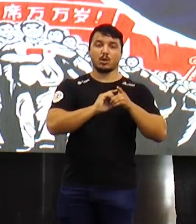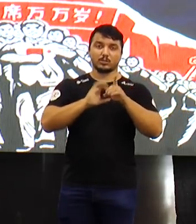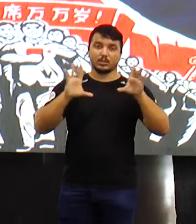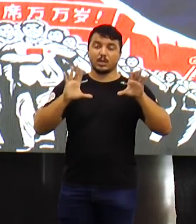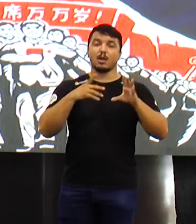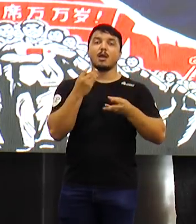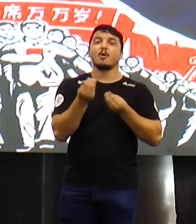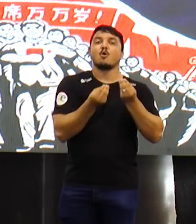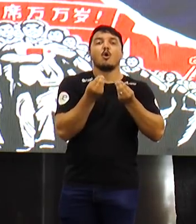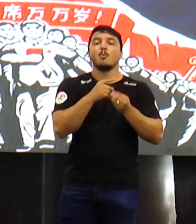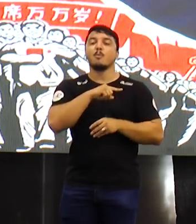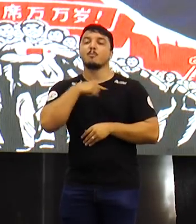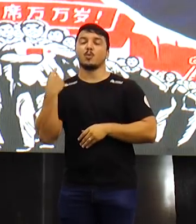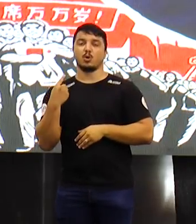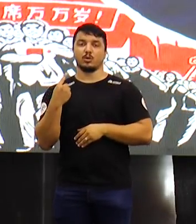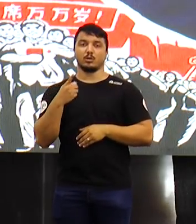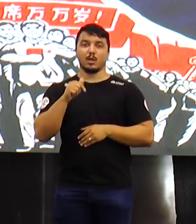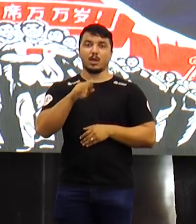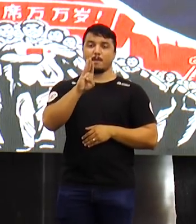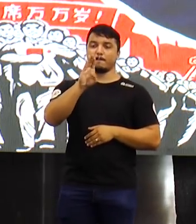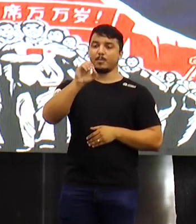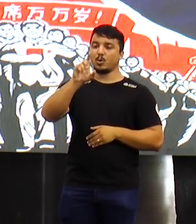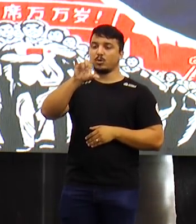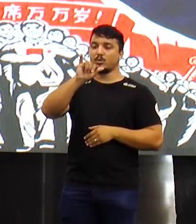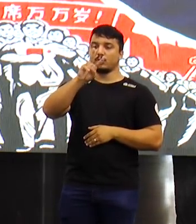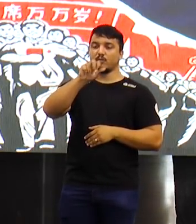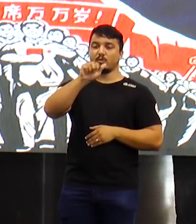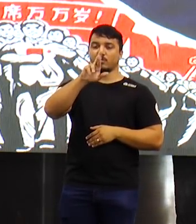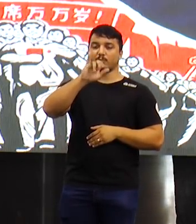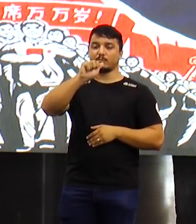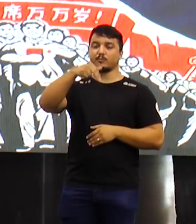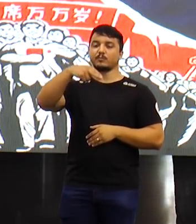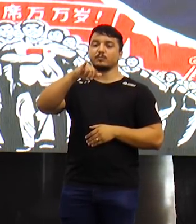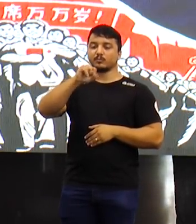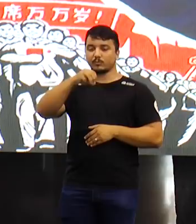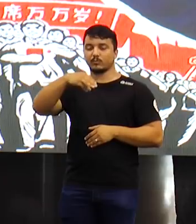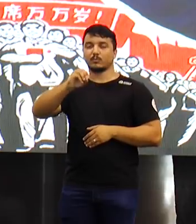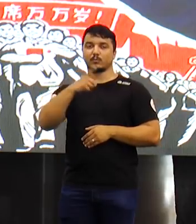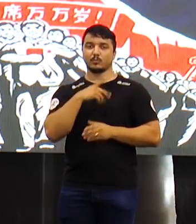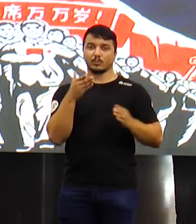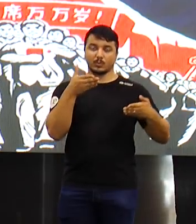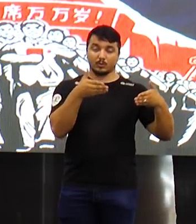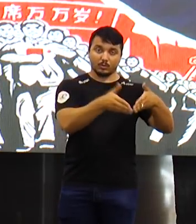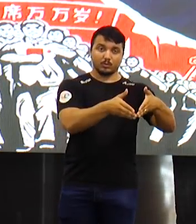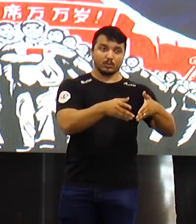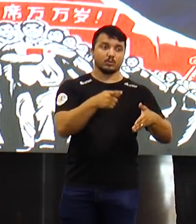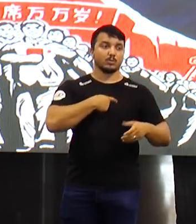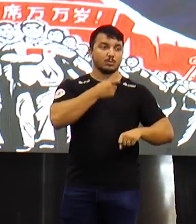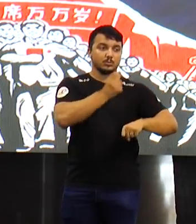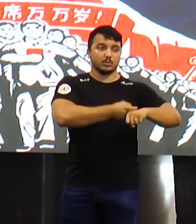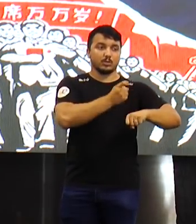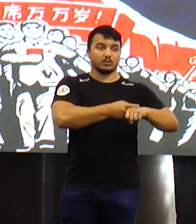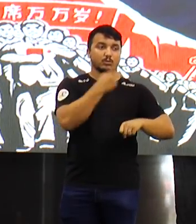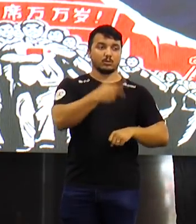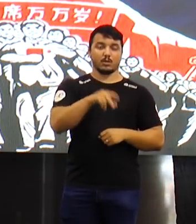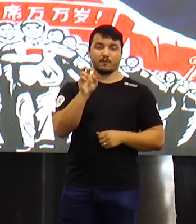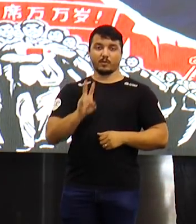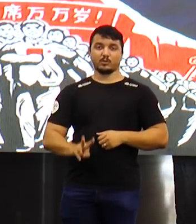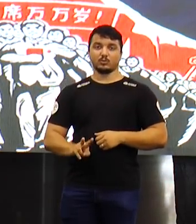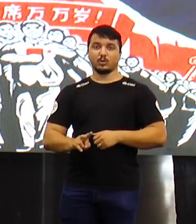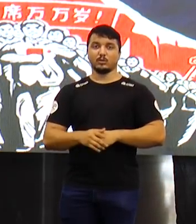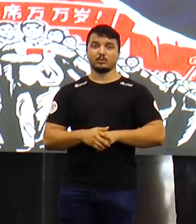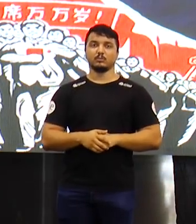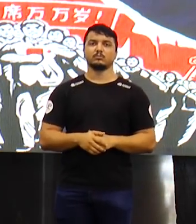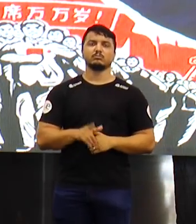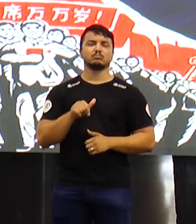fantástico, que ele já fala sobre o bolivarianismo centralizador e ditatorial da Venezuela, certo?